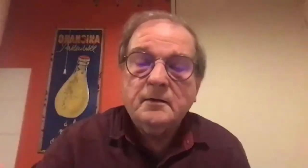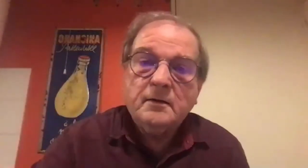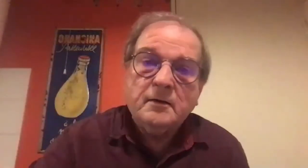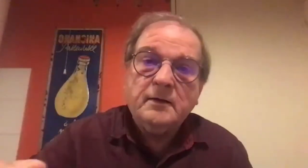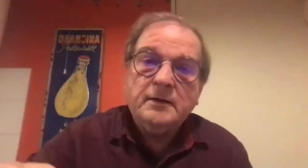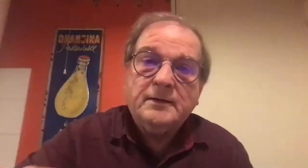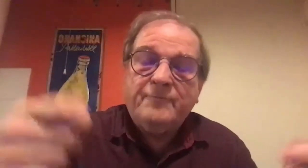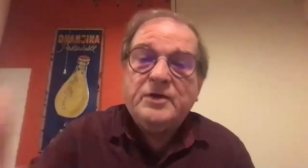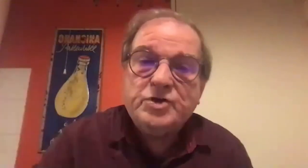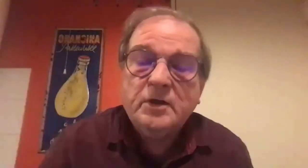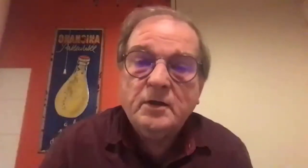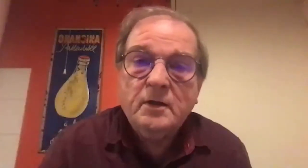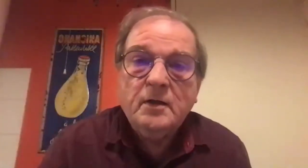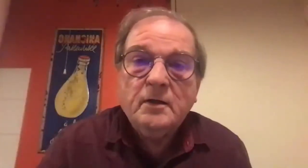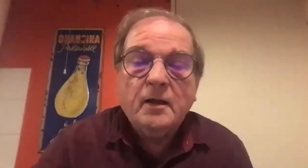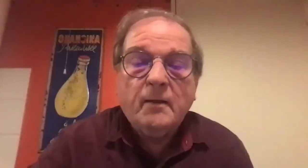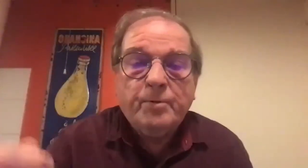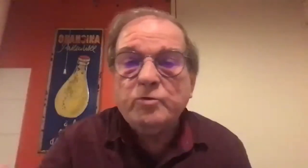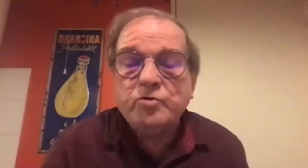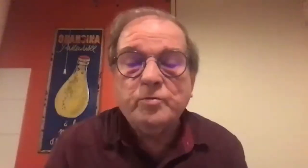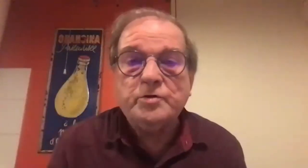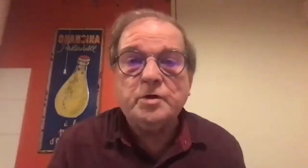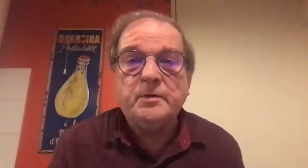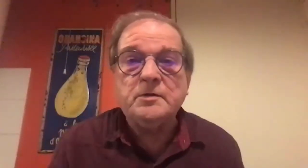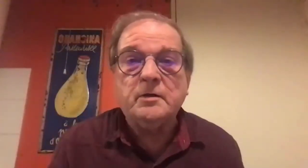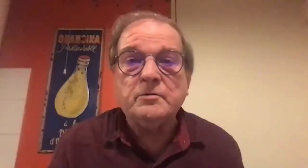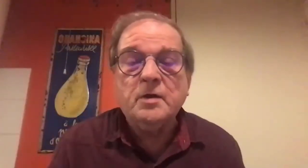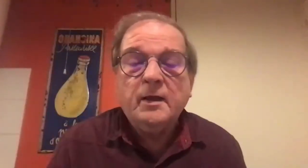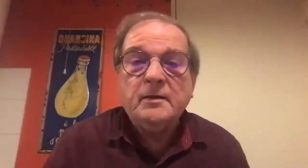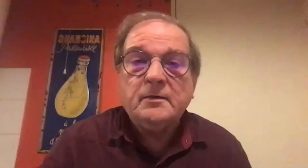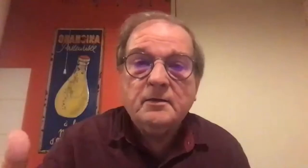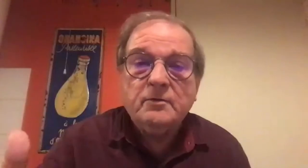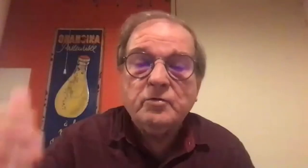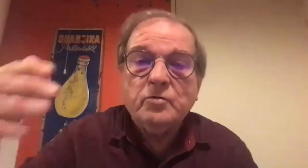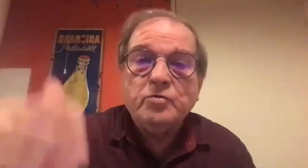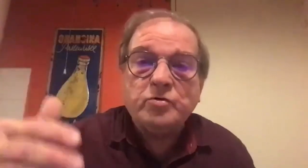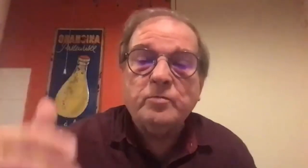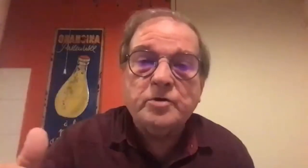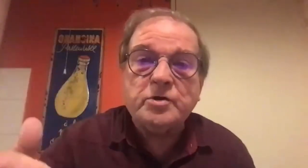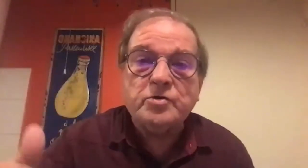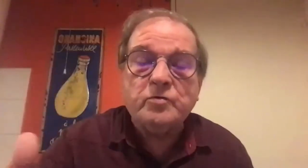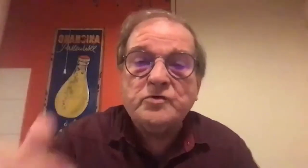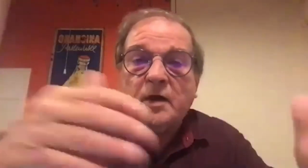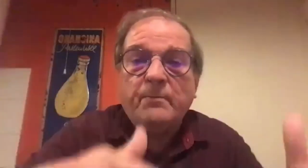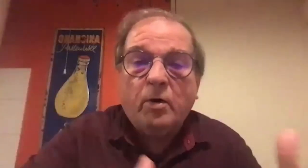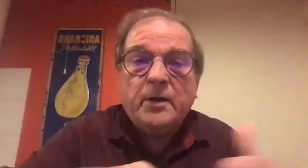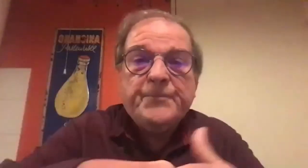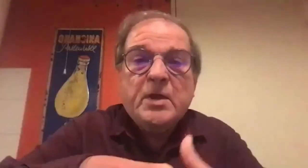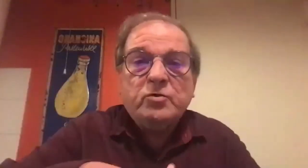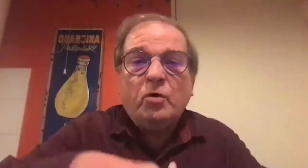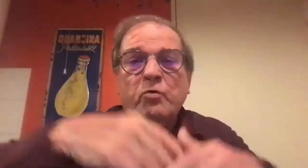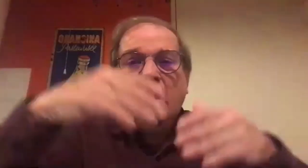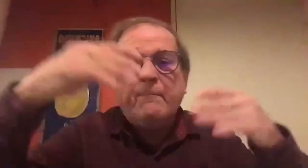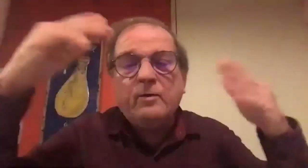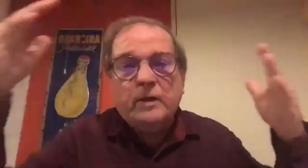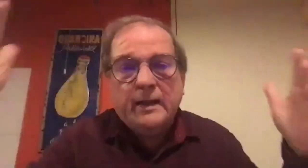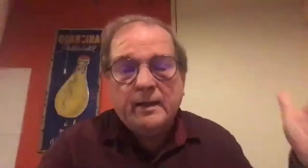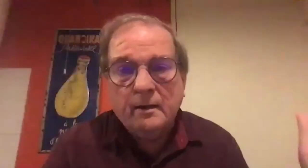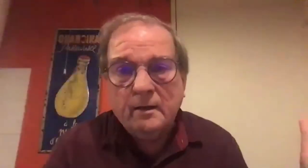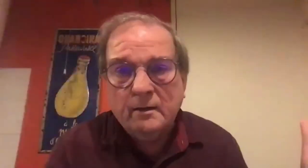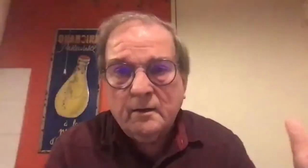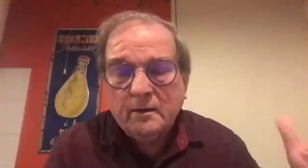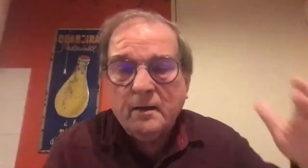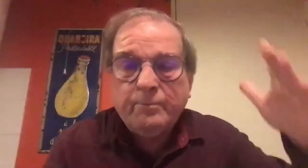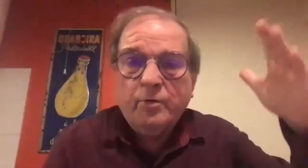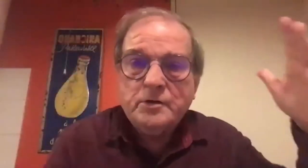formulada e defendida pelos comunistas brasileiros, entrando os comunistas russos a reboque. Toda a